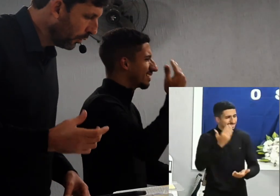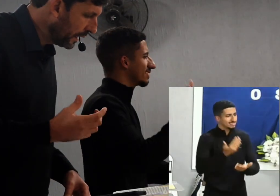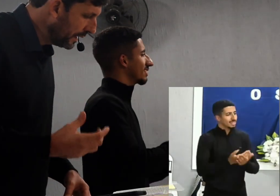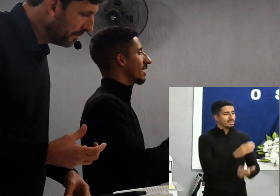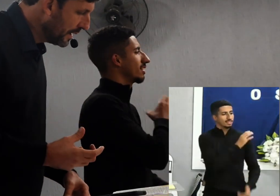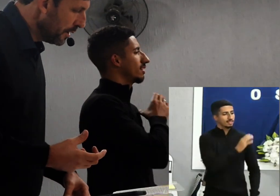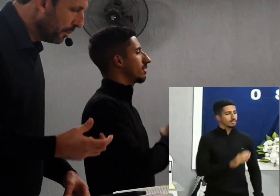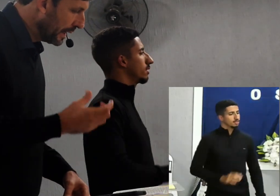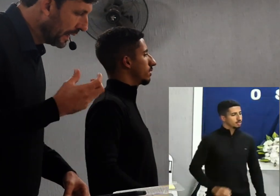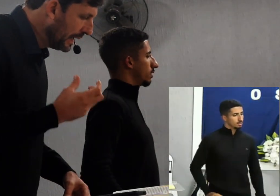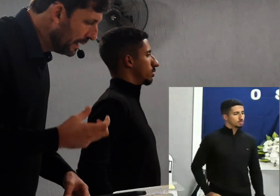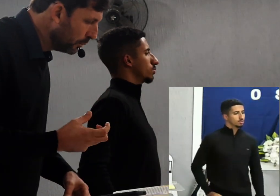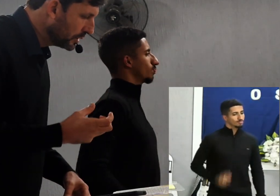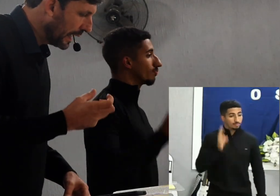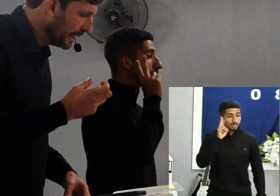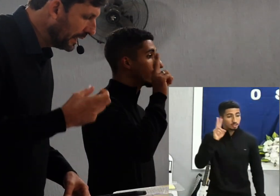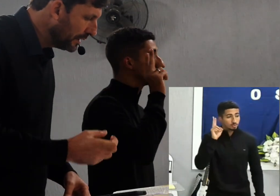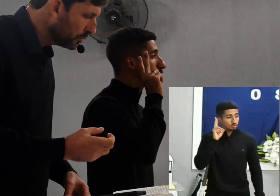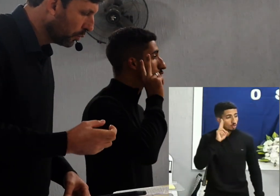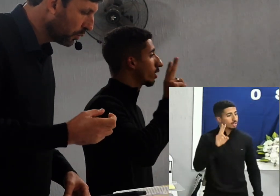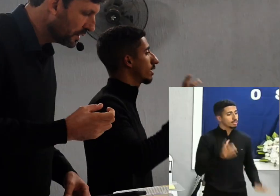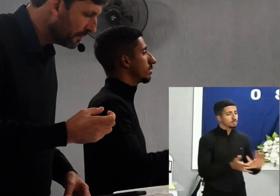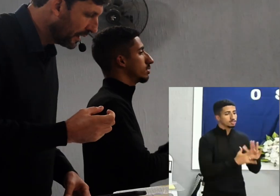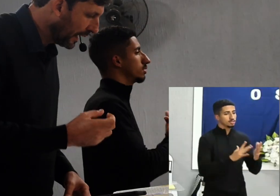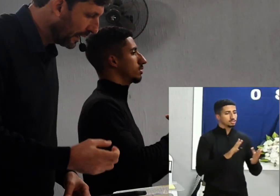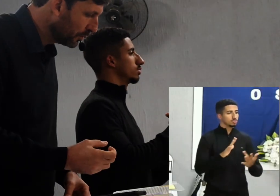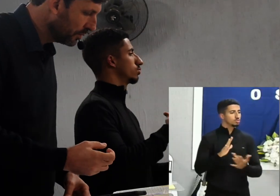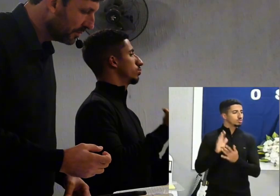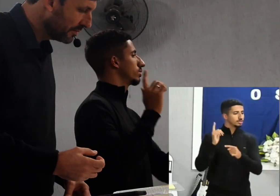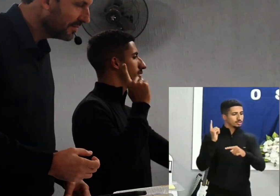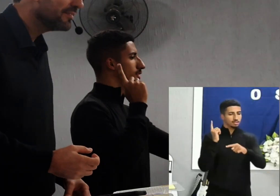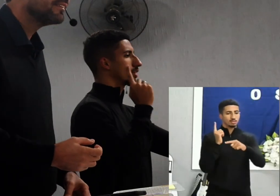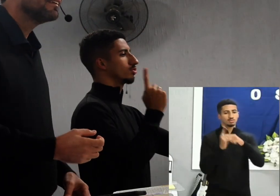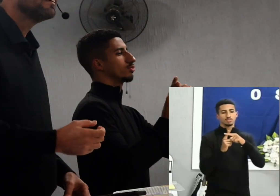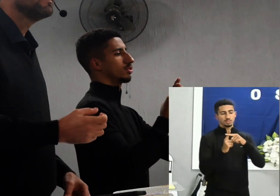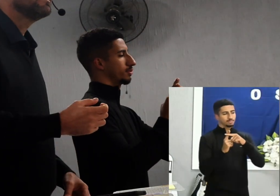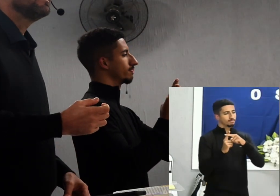Nós, porém, pregamos a Cristo crucificado.